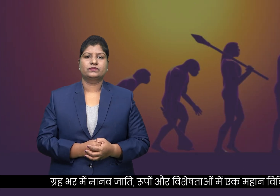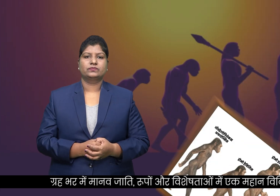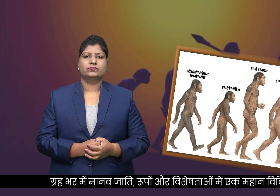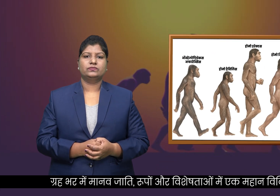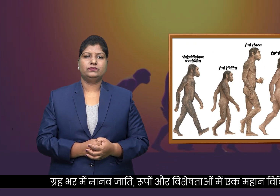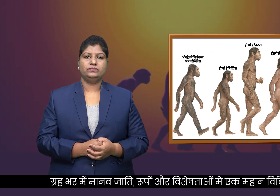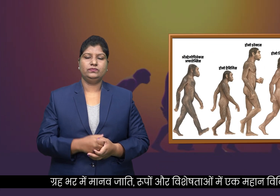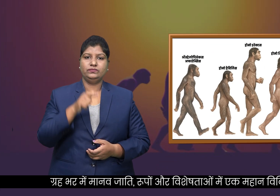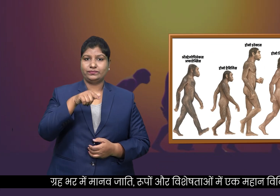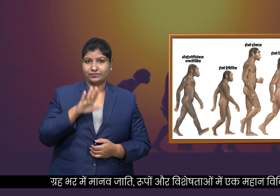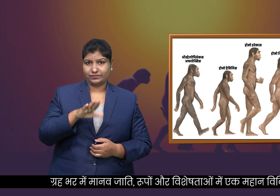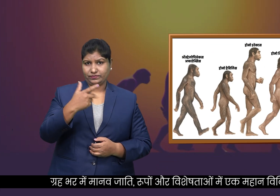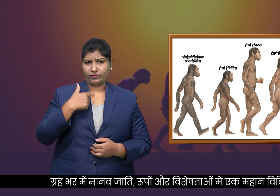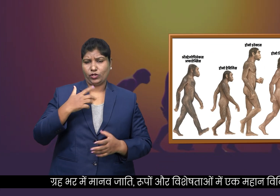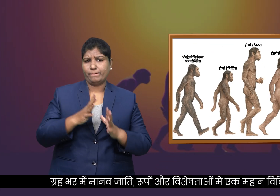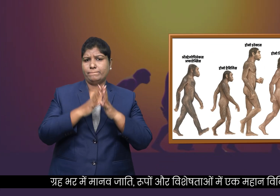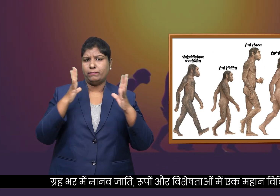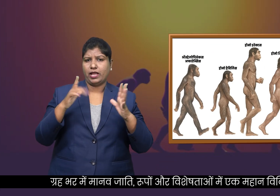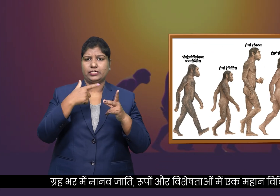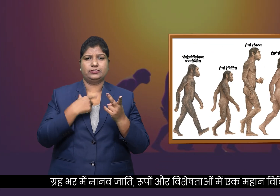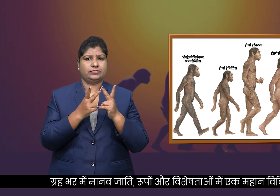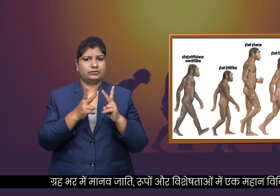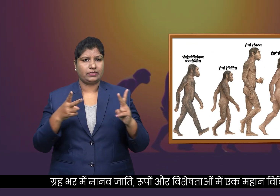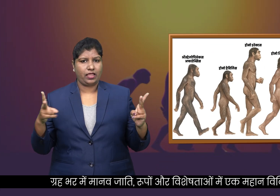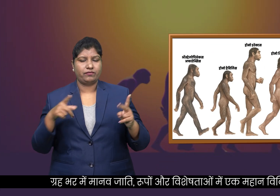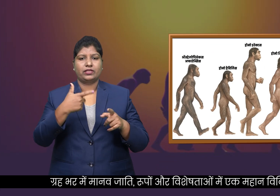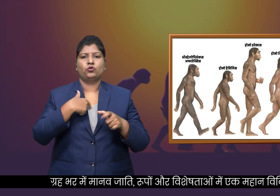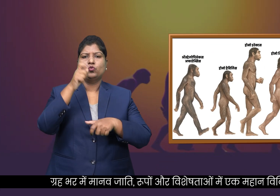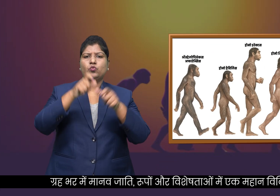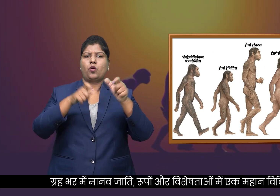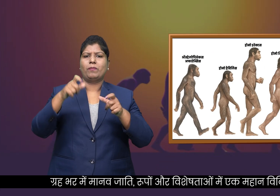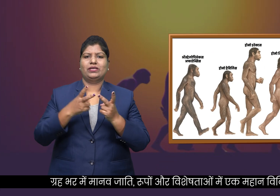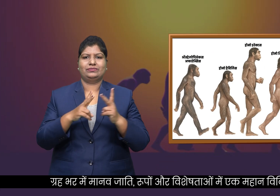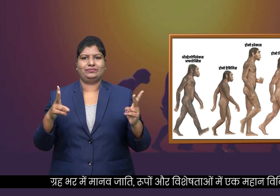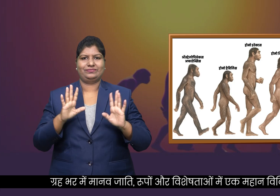ग्रह भर में मानव जाति रूपों और विशेषताओं में एक महान विविधता है।